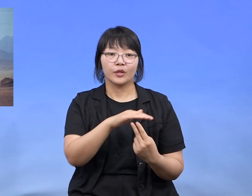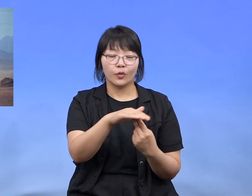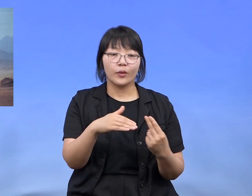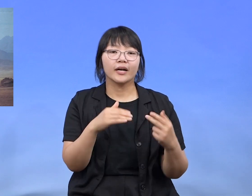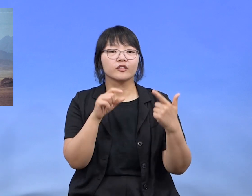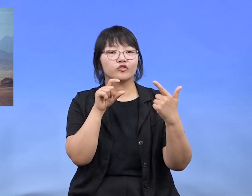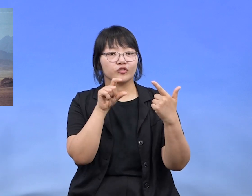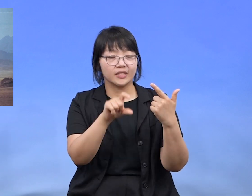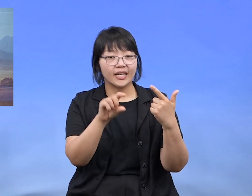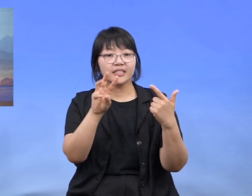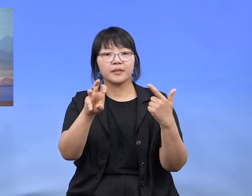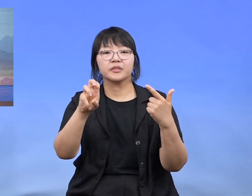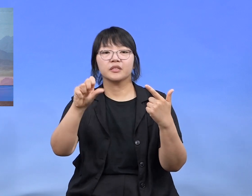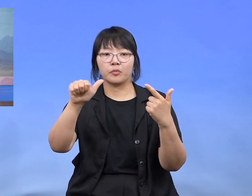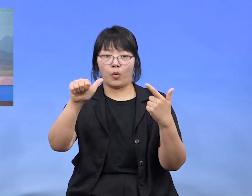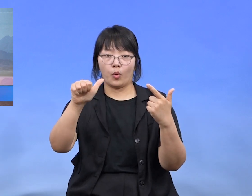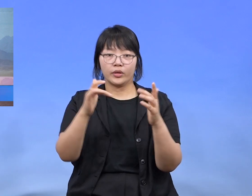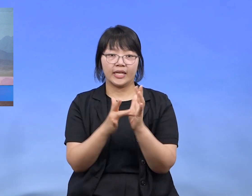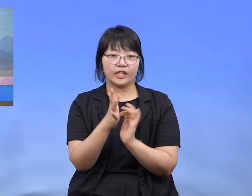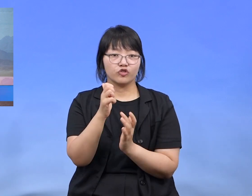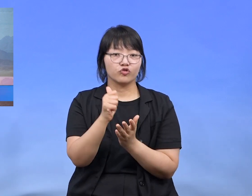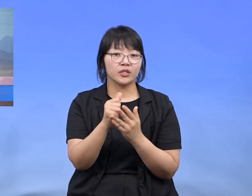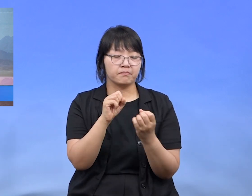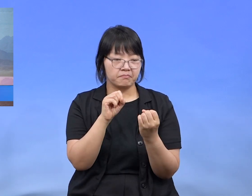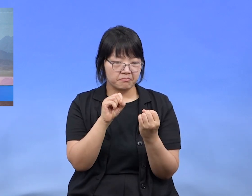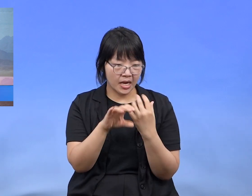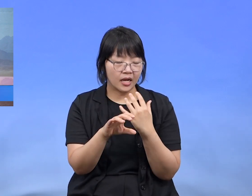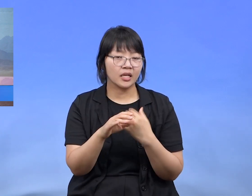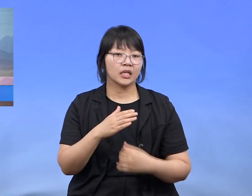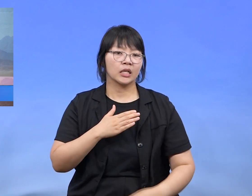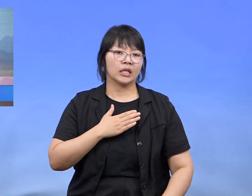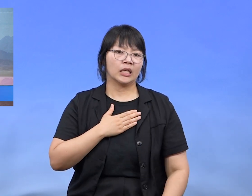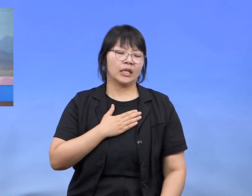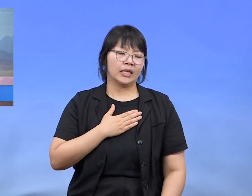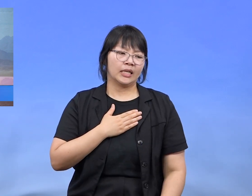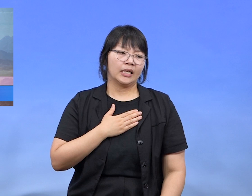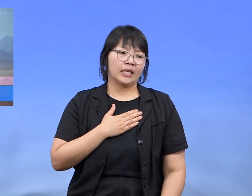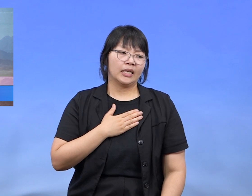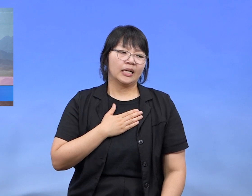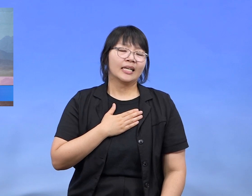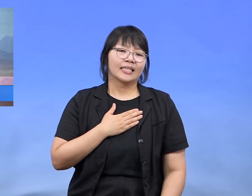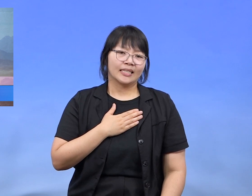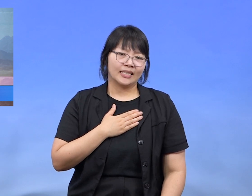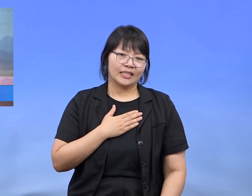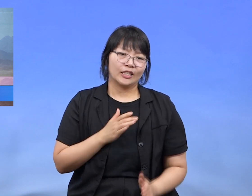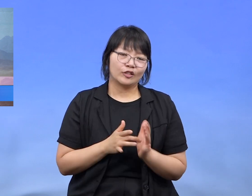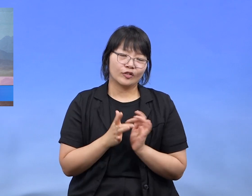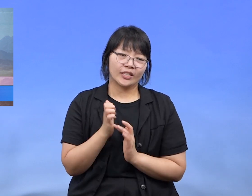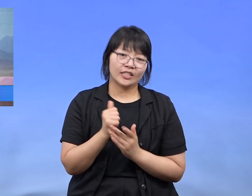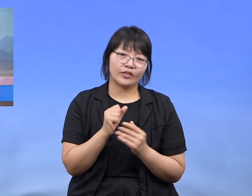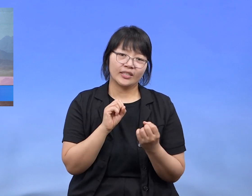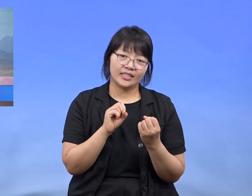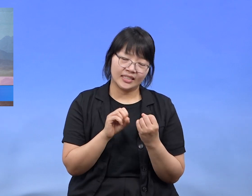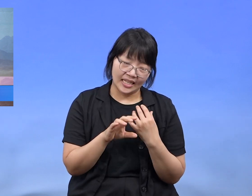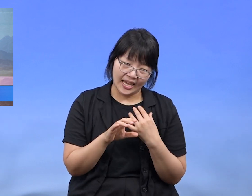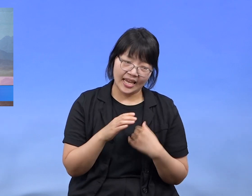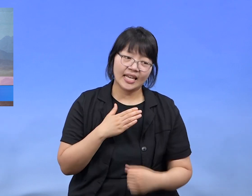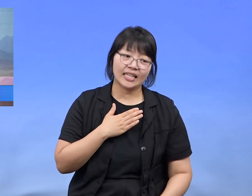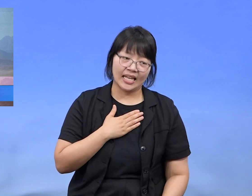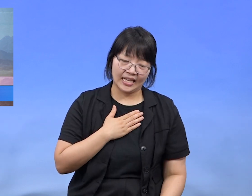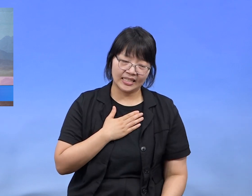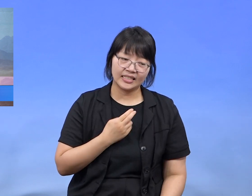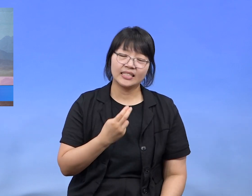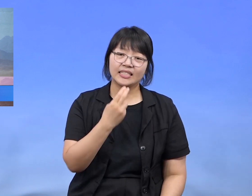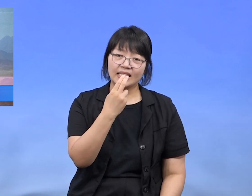6장 35절입니다. 예수님의 말씀 기억하시나요? 같이 읽겠습니다. 시작. 예수께서 이르시되